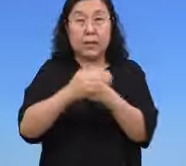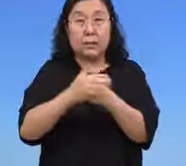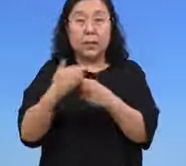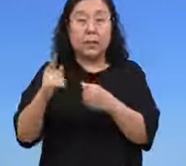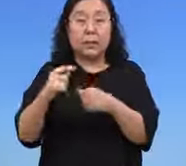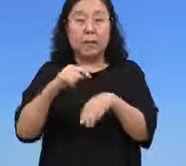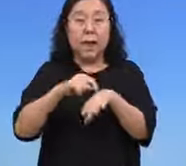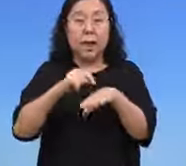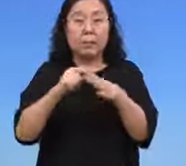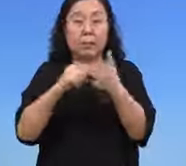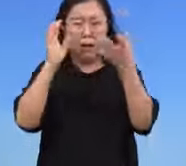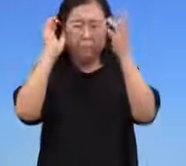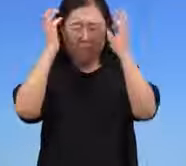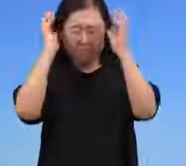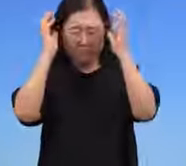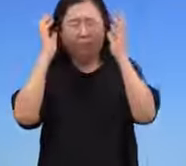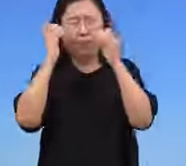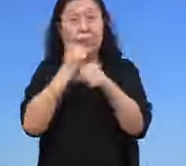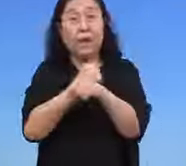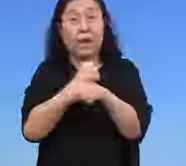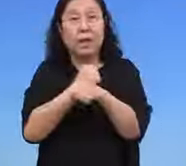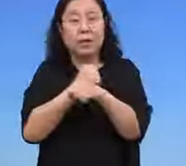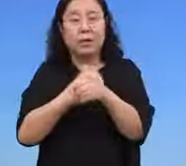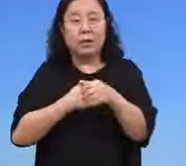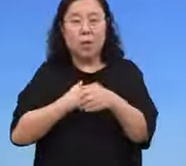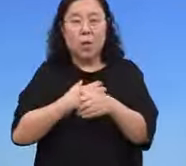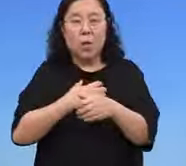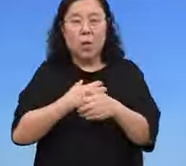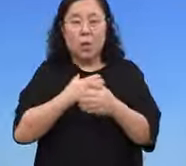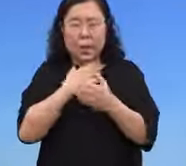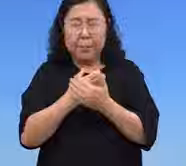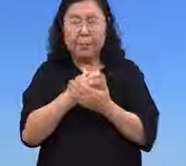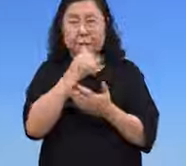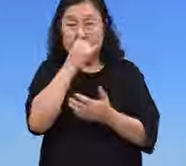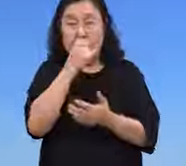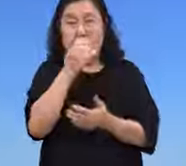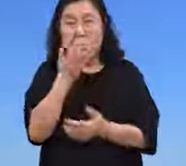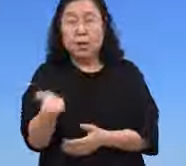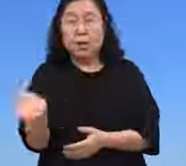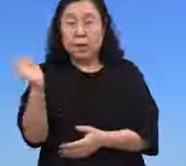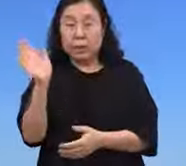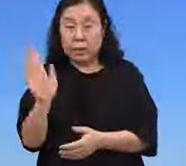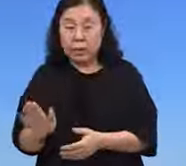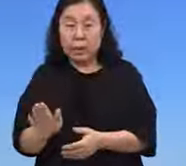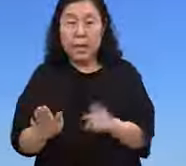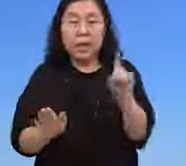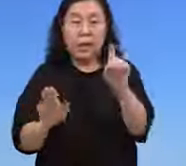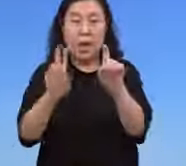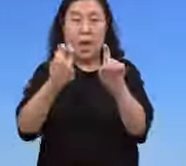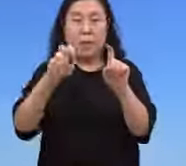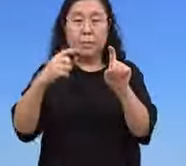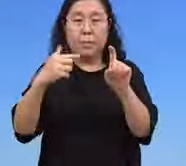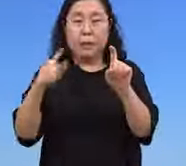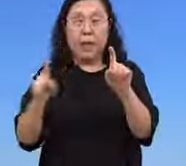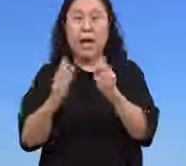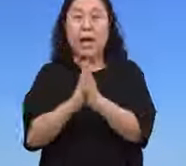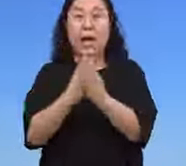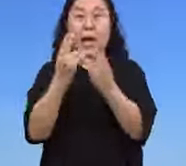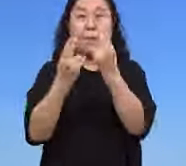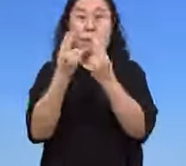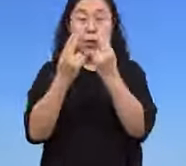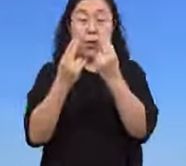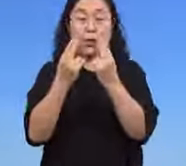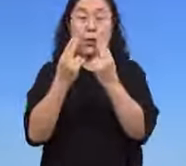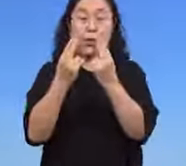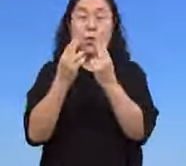복잡하기도 했고 또 벅찬 감격도 있고 그랬지만, 무엇보다도 저는 이 열머나 비유의